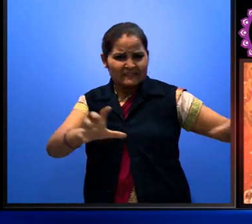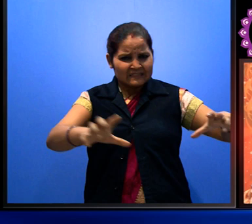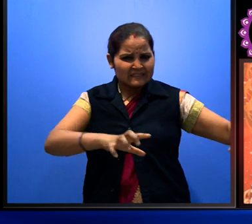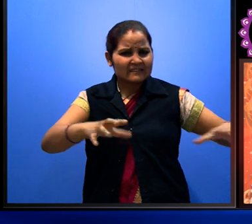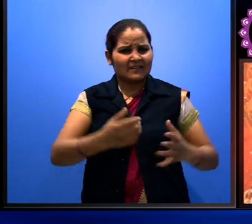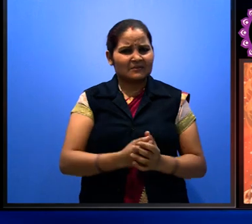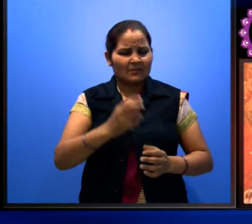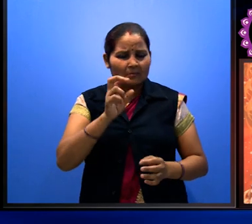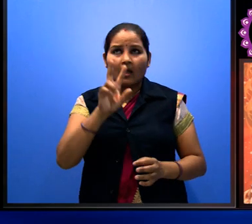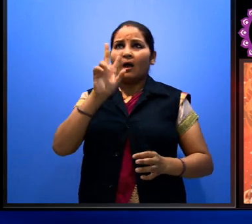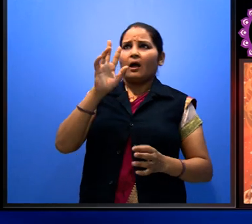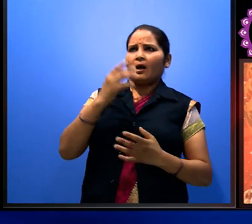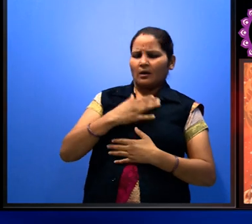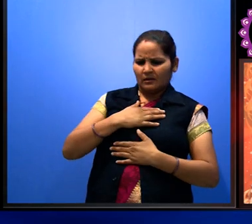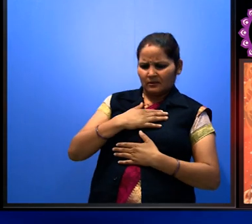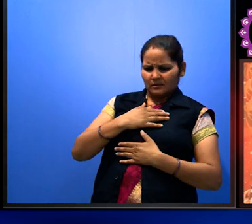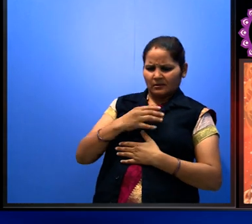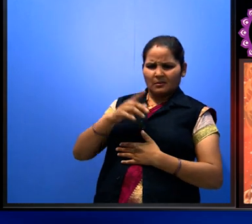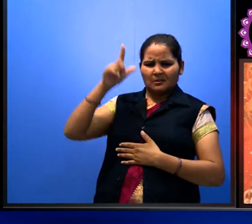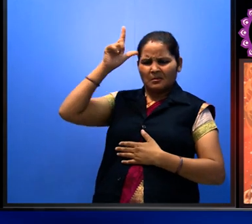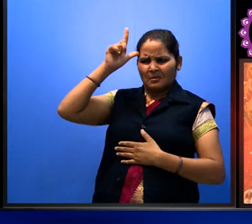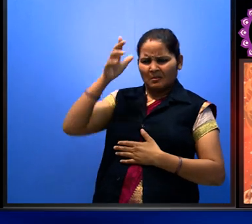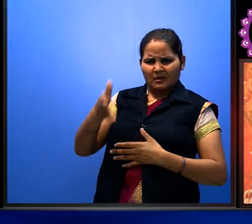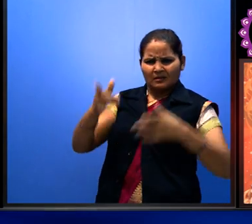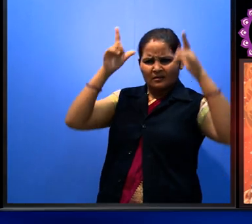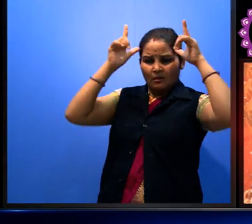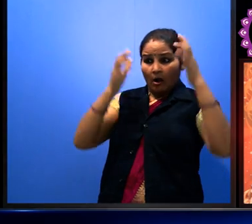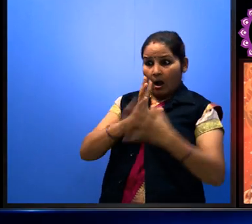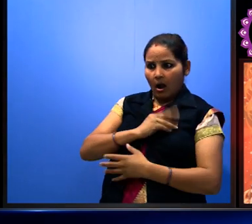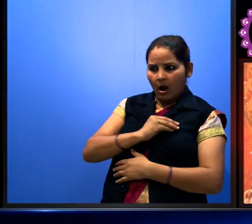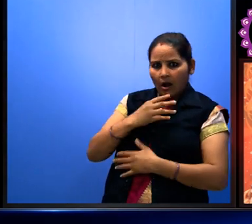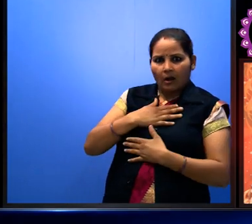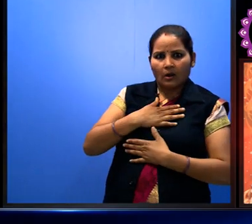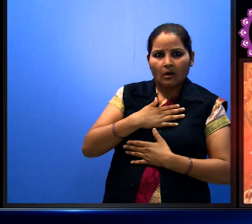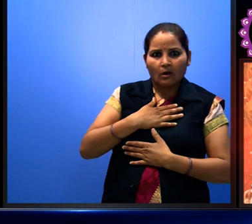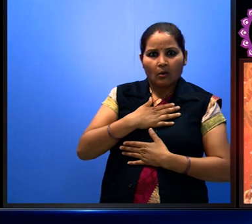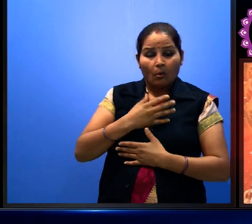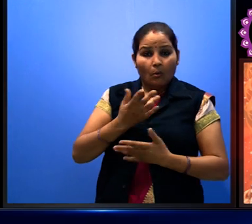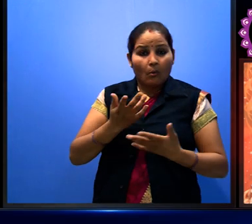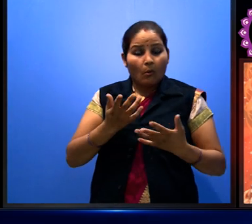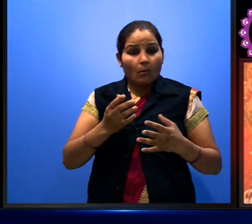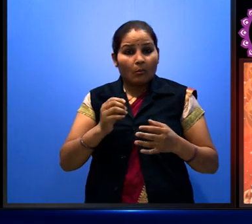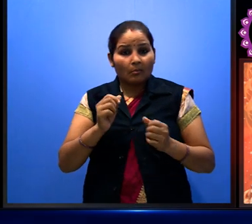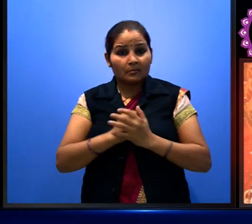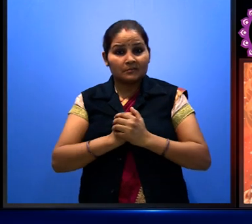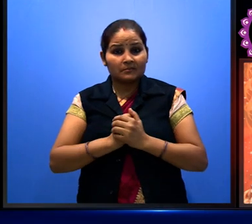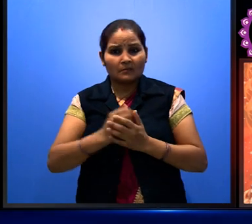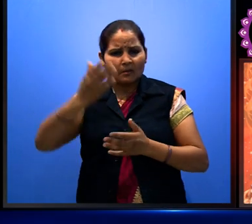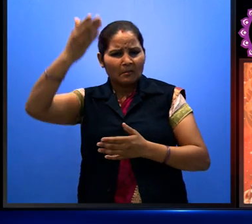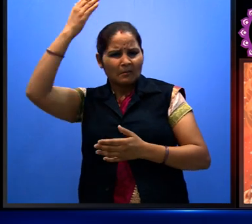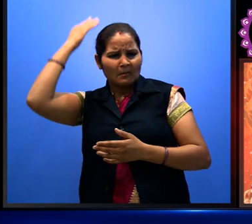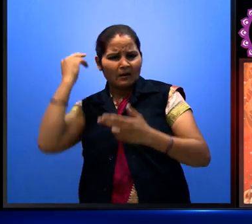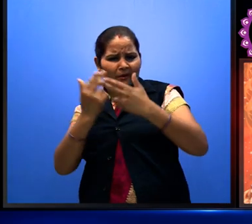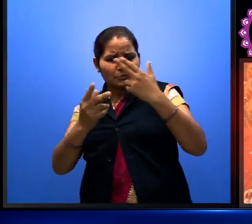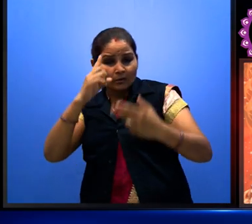हिलने लगा, आंख खुली, देखा भैंसा है, घबरा गई। तो उसको अपनी सुनी